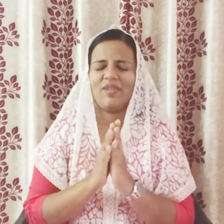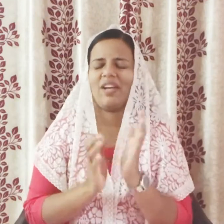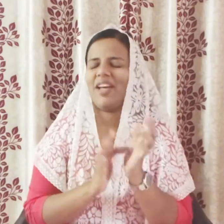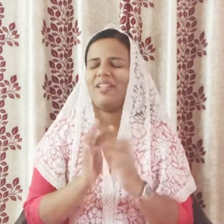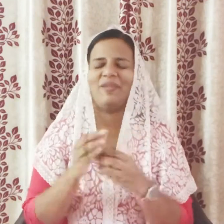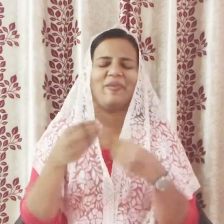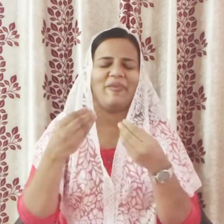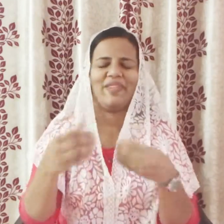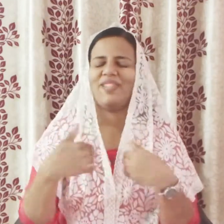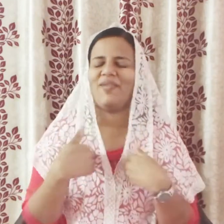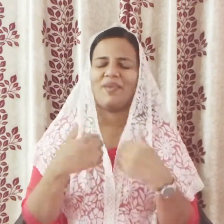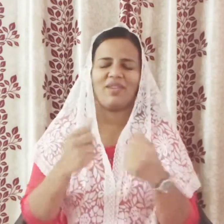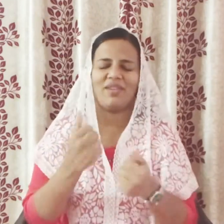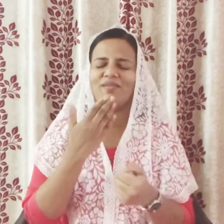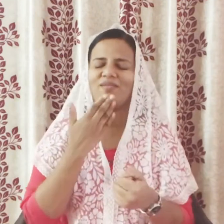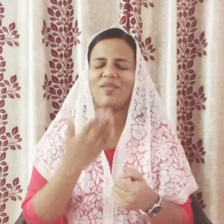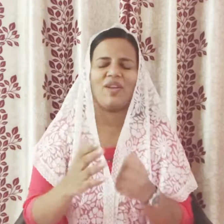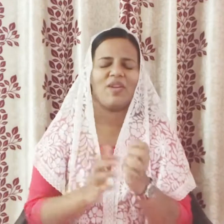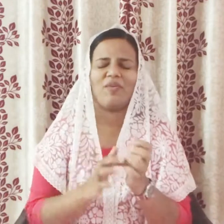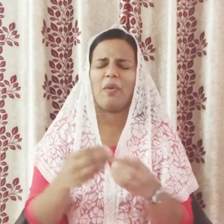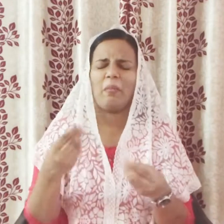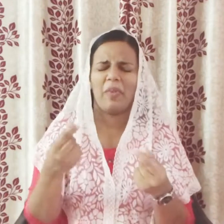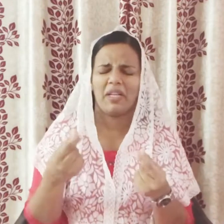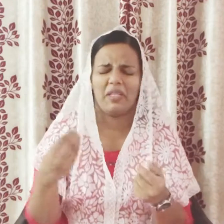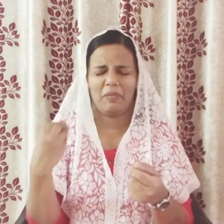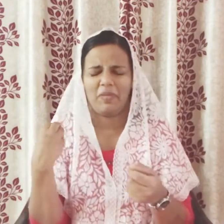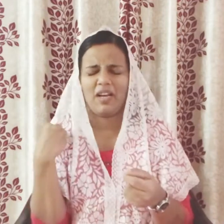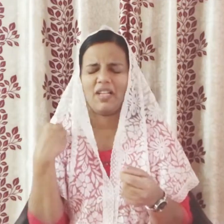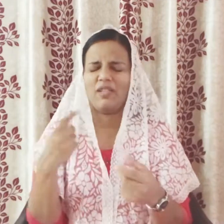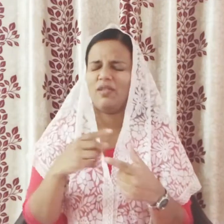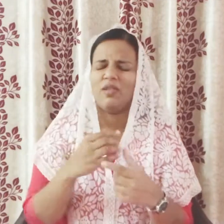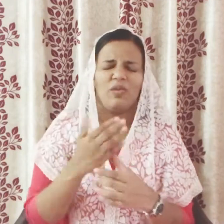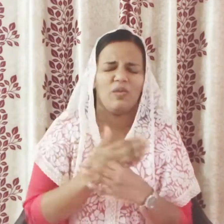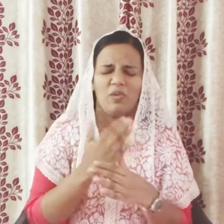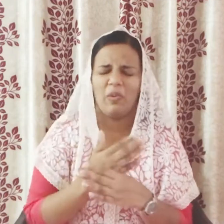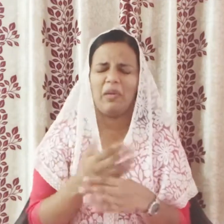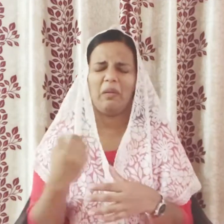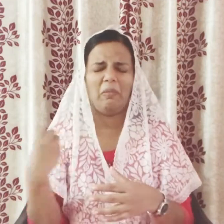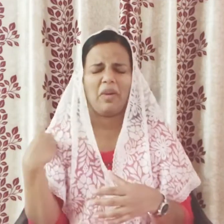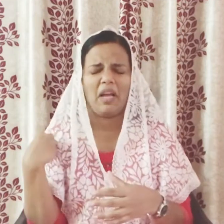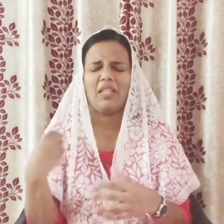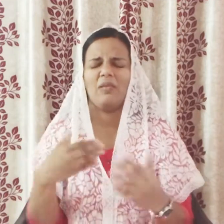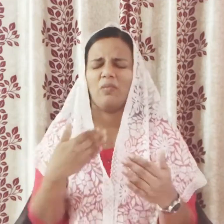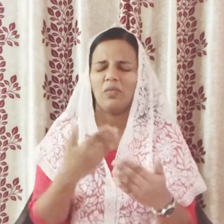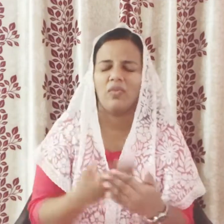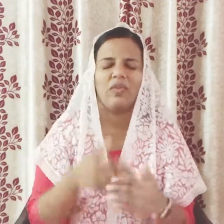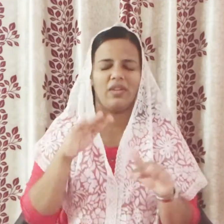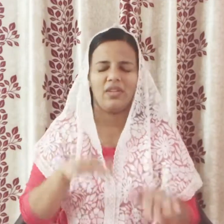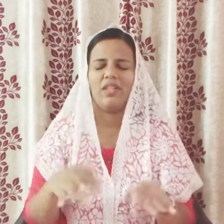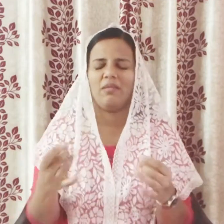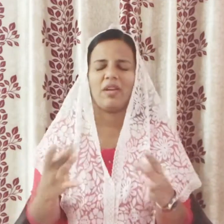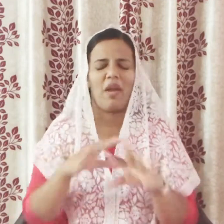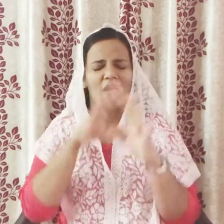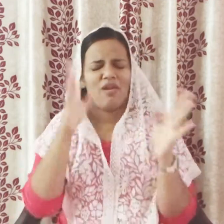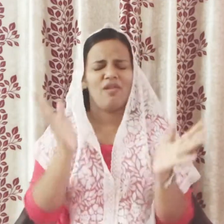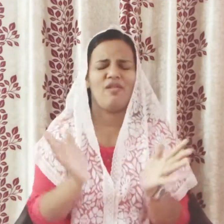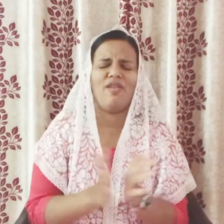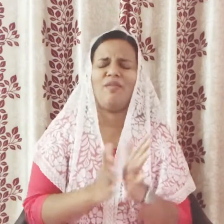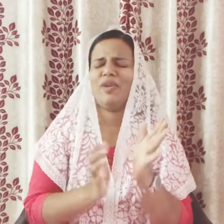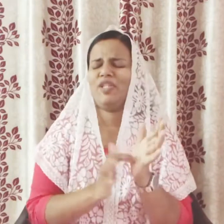സ്തോത്രം ചെയ്യുന്നു. കഥാവ് കൂടുതൽ സൗഖ്യത്തിന് നന്ദി പറയുന്ന കഥാവ്. സാമ്പത്തിക ബുദ്ധിമുട്ടിലൂടെ കടന്നു പോകുന്നവരുണ്ട്, ജോലി പ്രയാസം നിരാശത്തിലൂടെ കടന്നു പോകുന്നവരുണ്ട്. ഇന്ന് പകൽക്കാലം ഞങ്ങൾ അവരെ എല്ലാം അങ്ങയുടെ